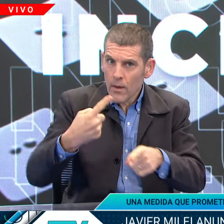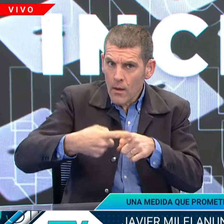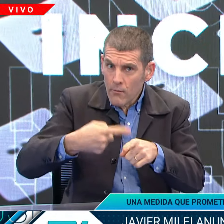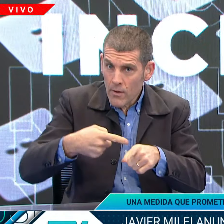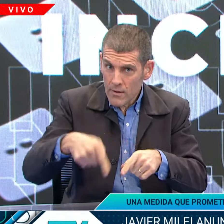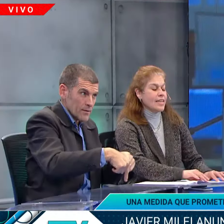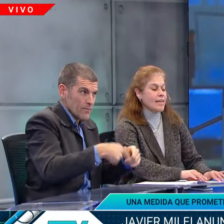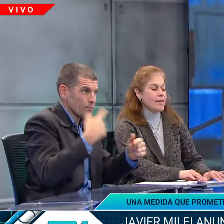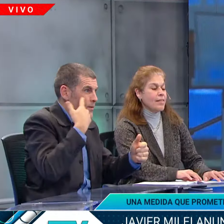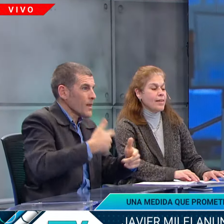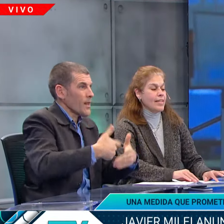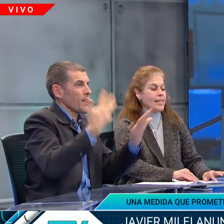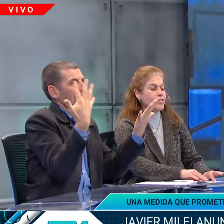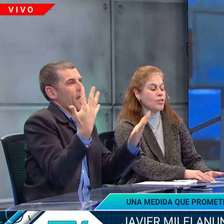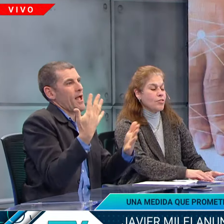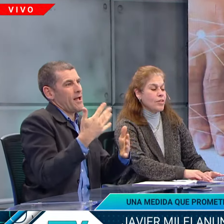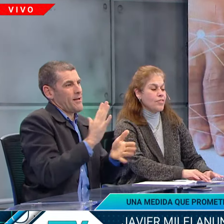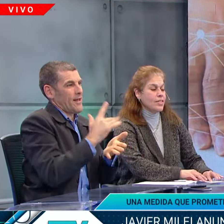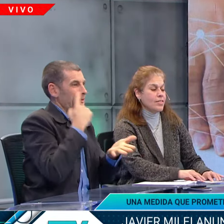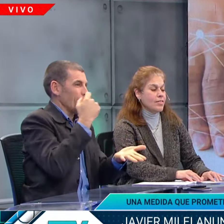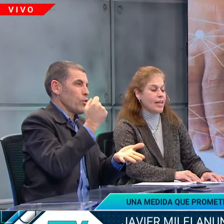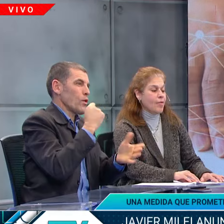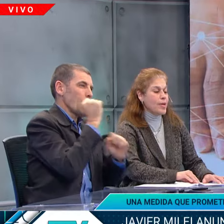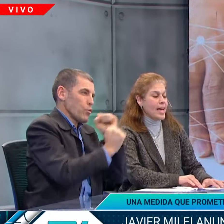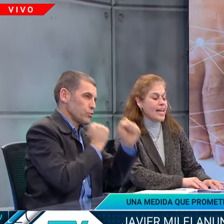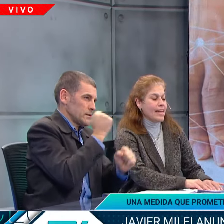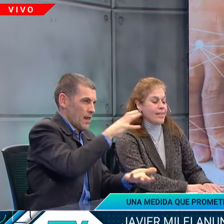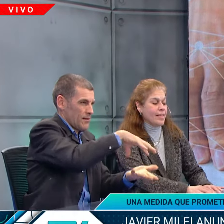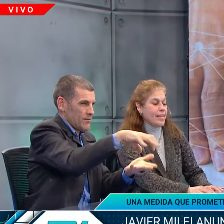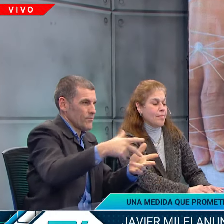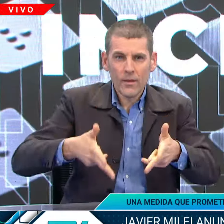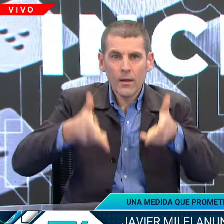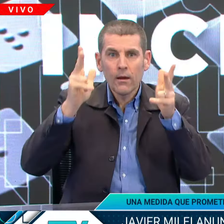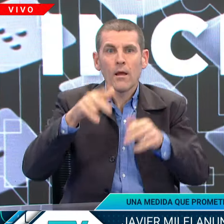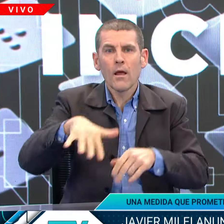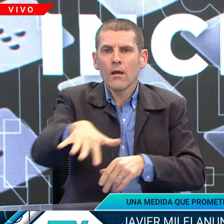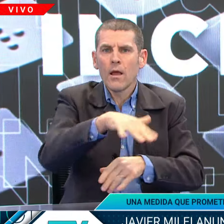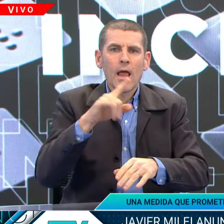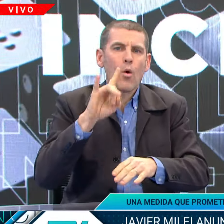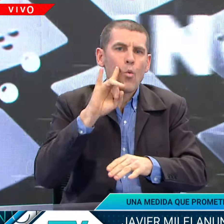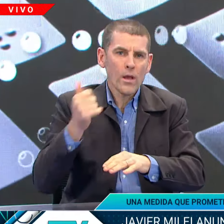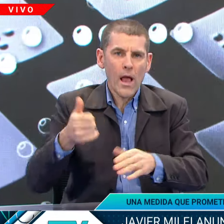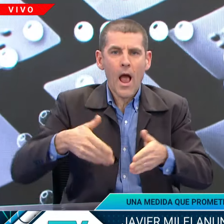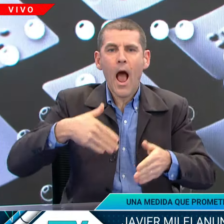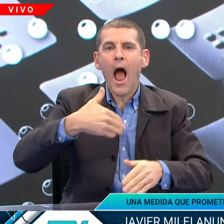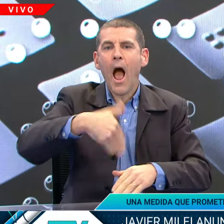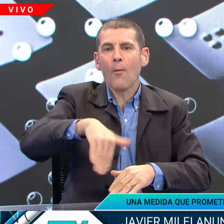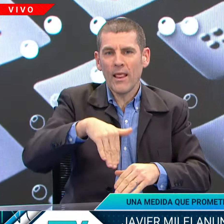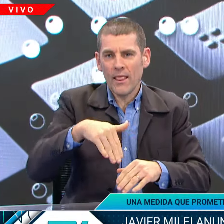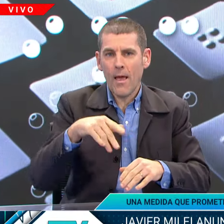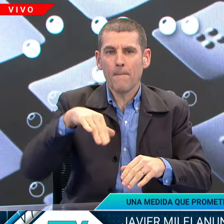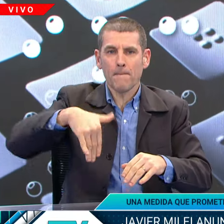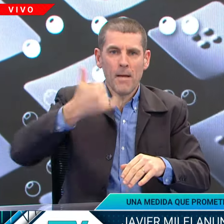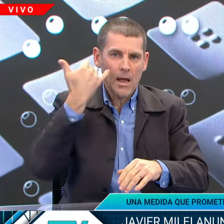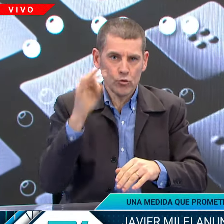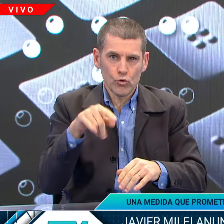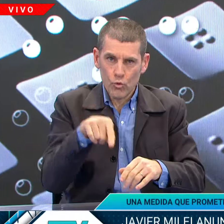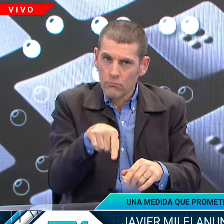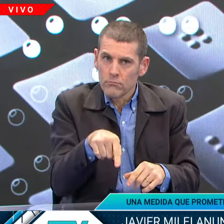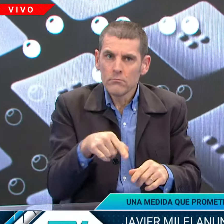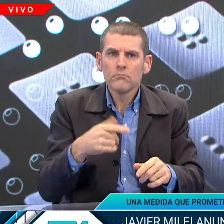del Día de la Industria celebrado en el histórico edificio de la UIA en la Avenida de Mayo. Durante su intervención, el presidente